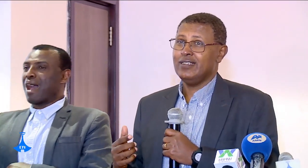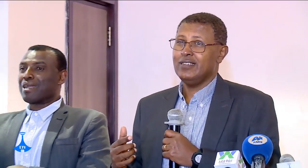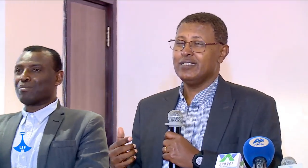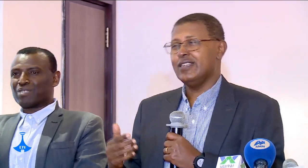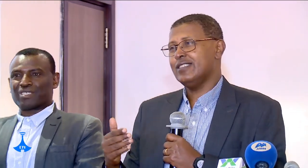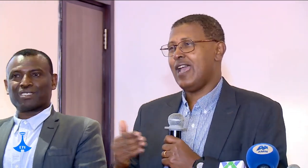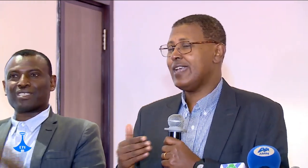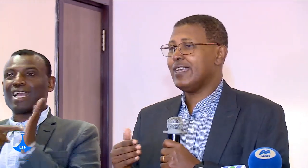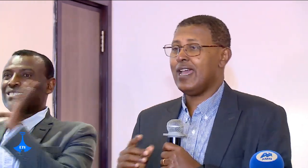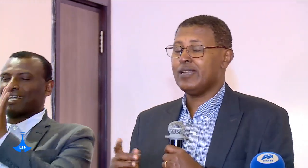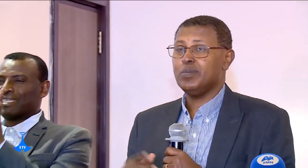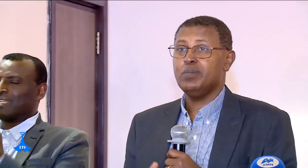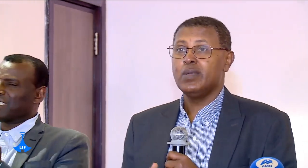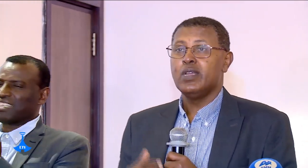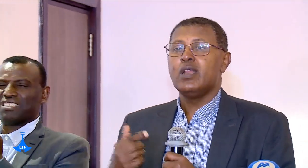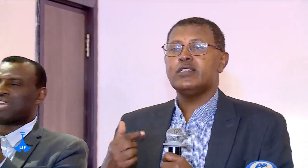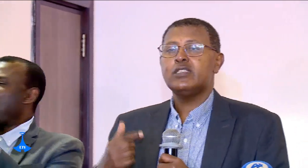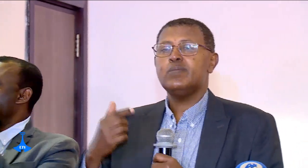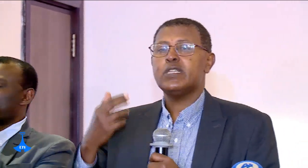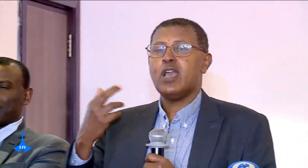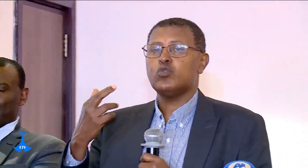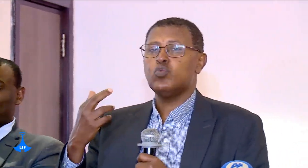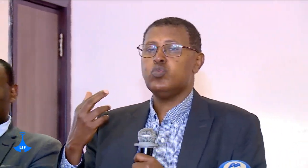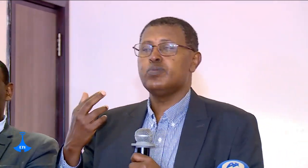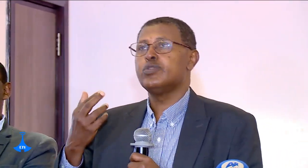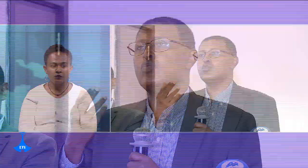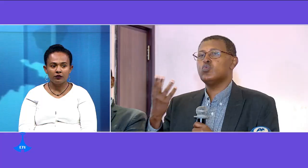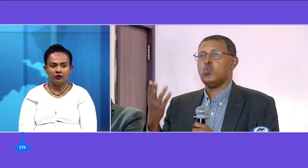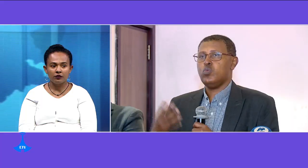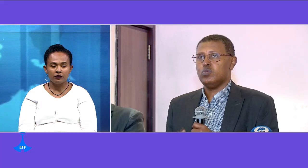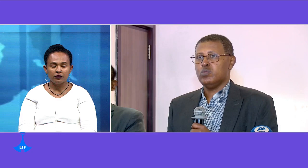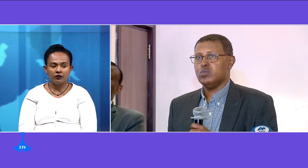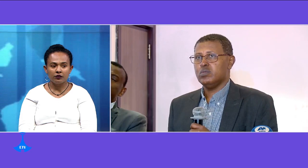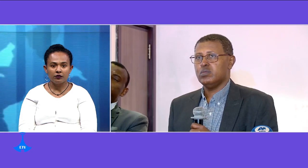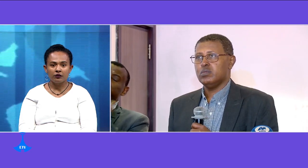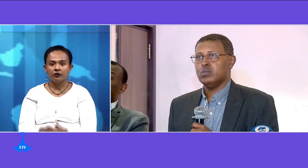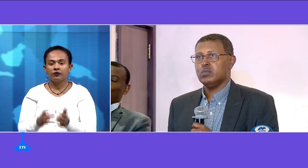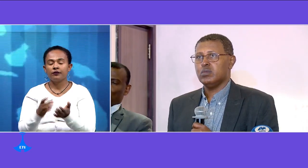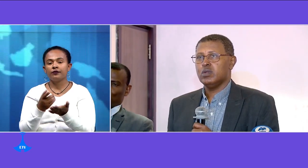يال سلزي آي كرار بيم لزي مكنياتو بزونو